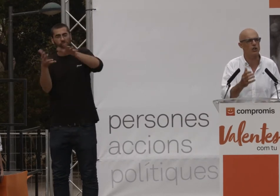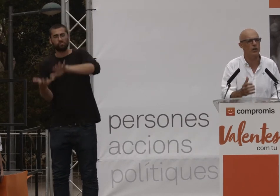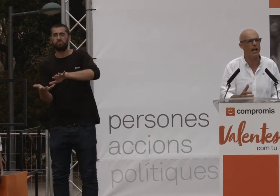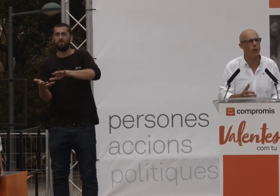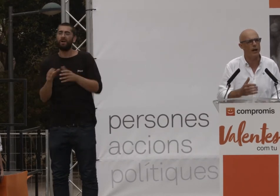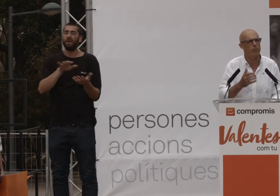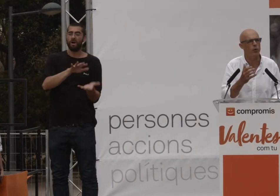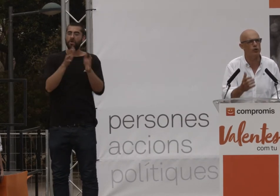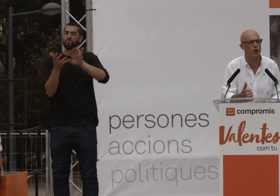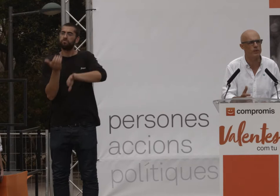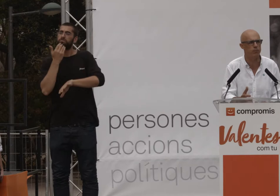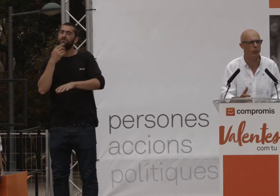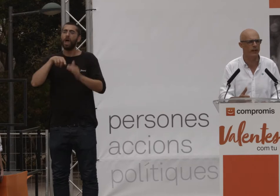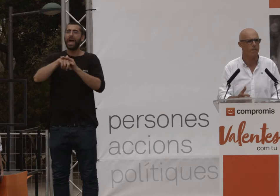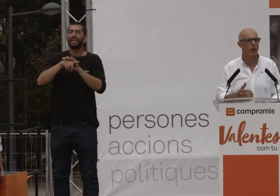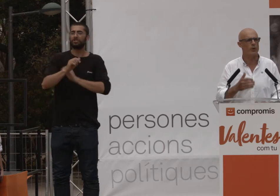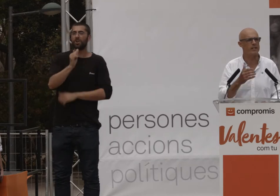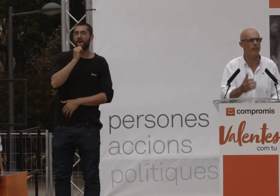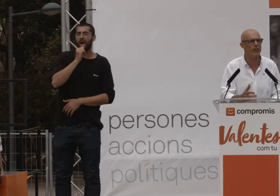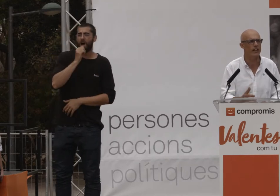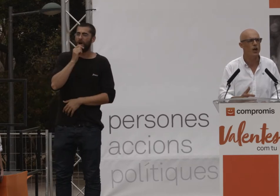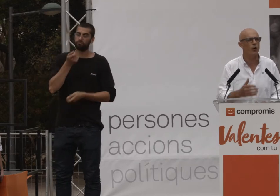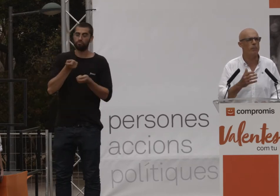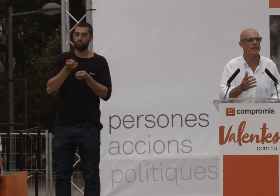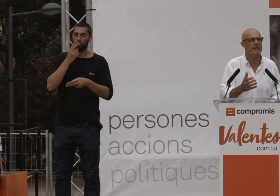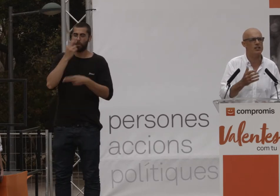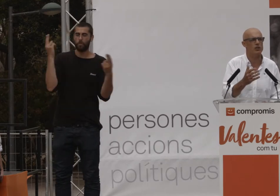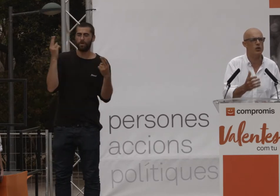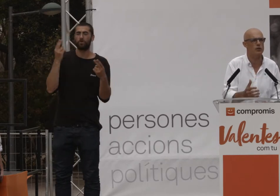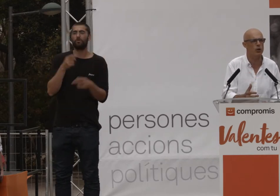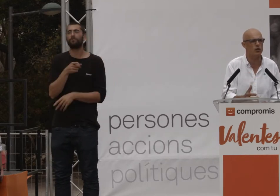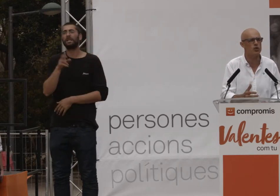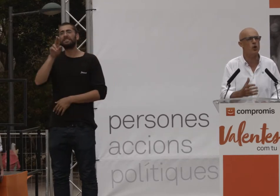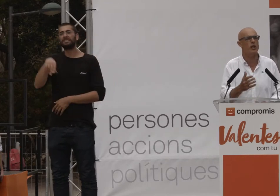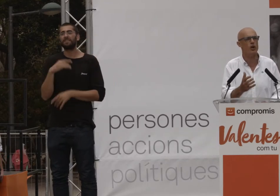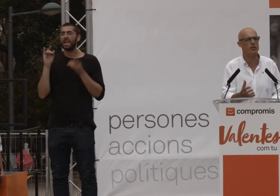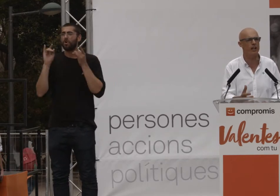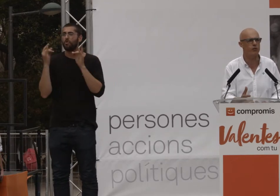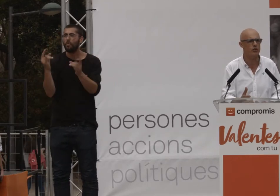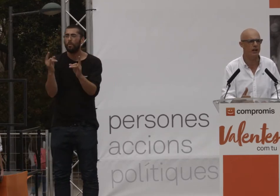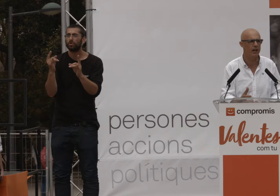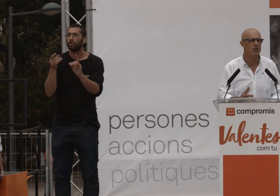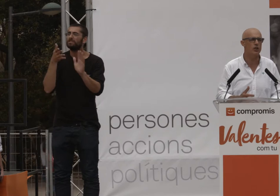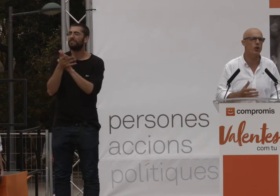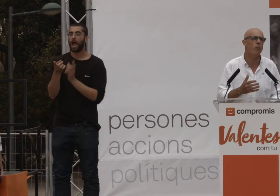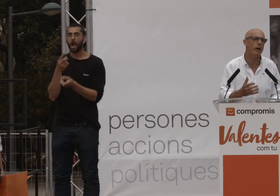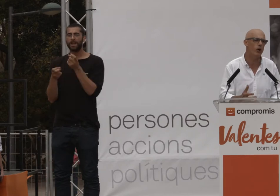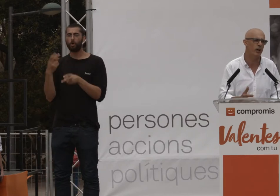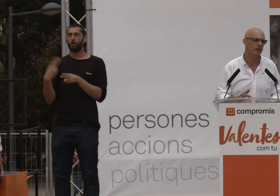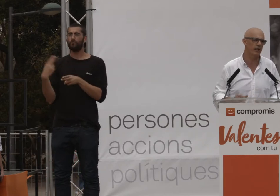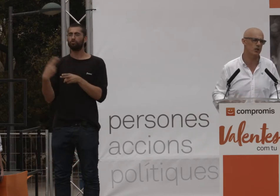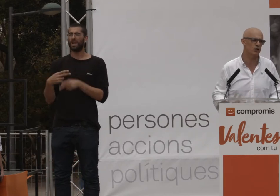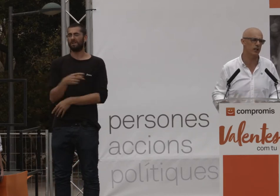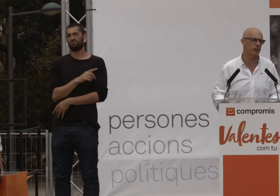la gestió de l'aigua cap a un control més públic. Ho estem fent convertint la gestió dels boscos no en un negoci de la fusta, sinó en un